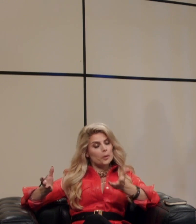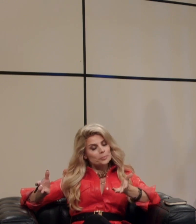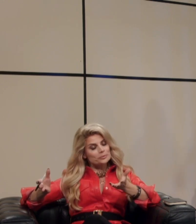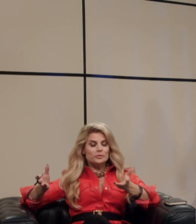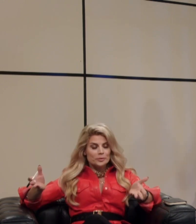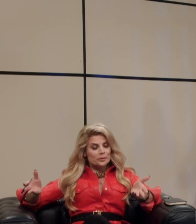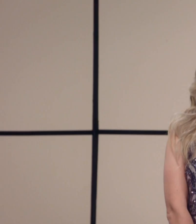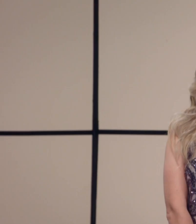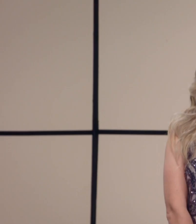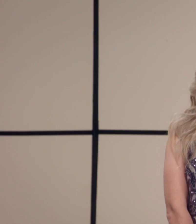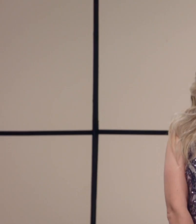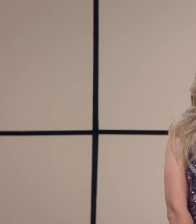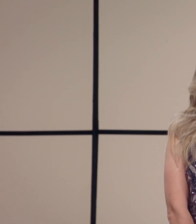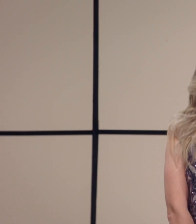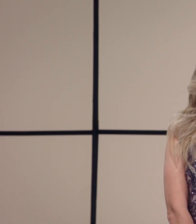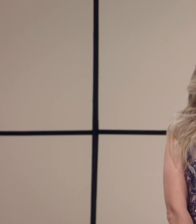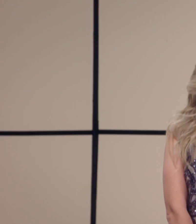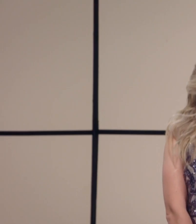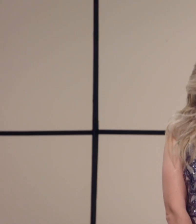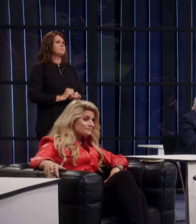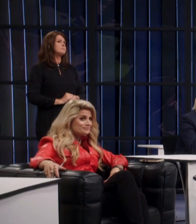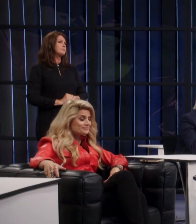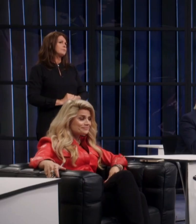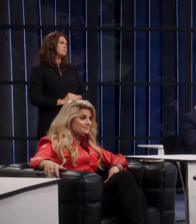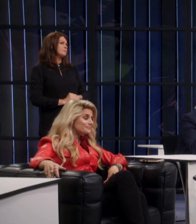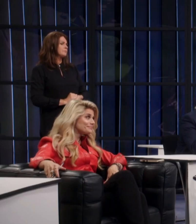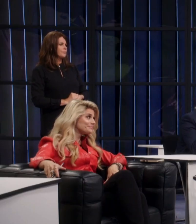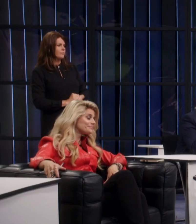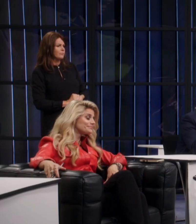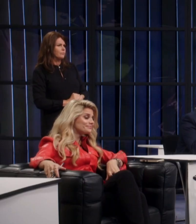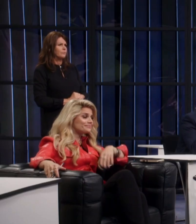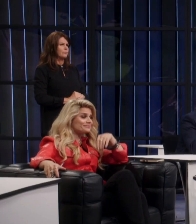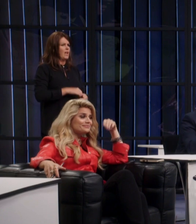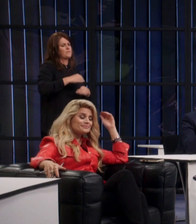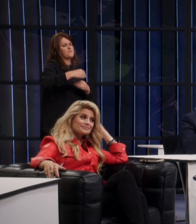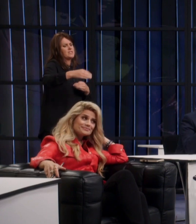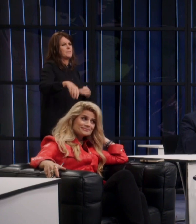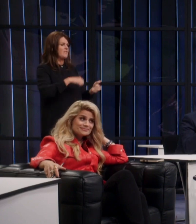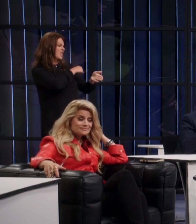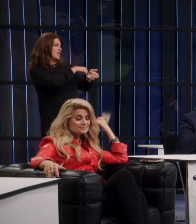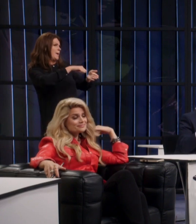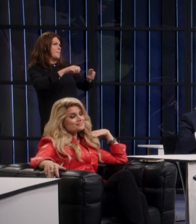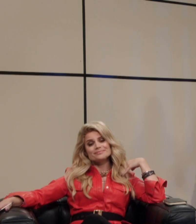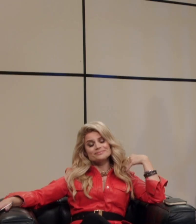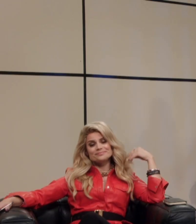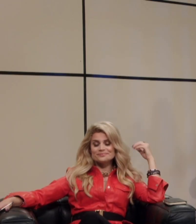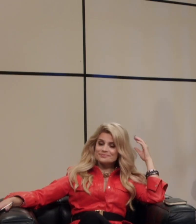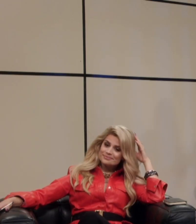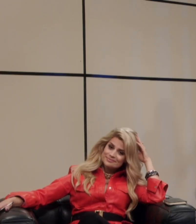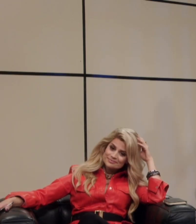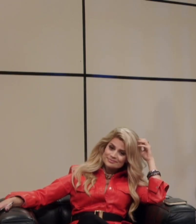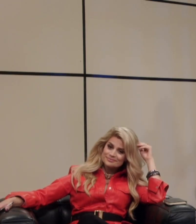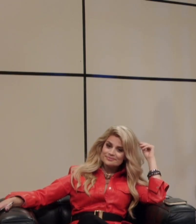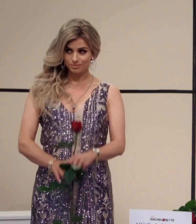Dit is Rob de Mol. Juist. Ik wil dan nu graag verder met deze briefing naar tv